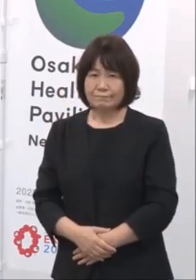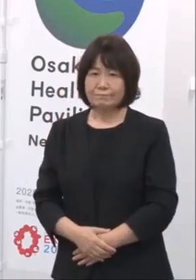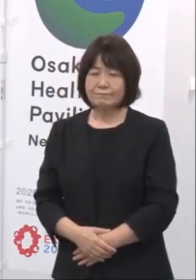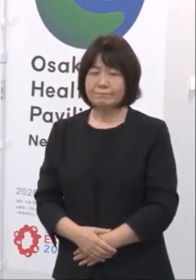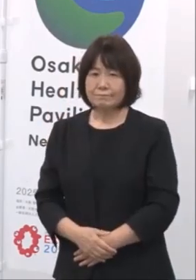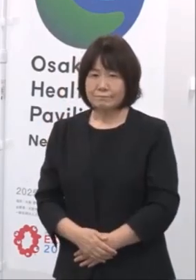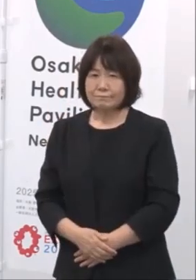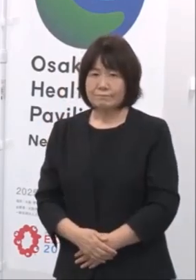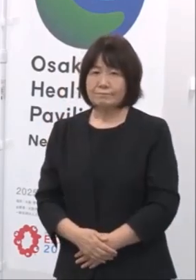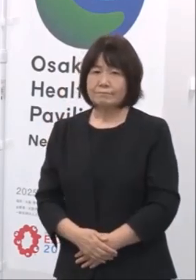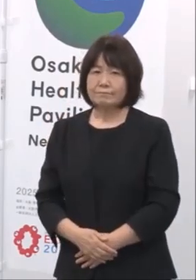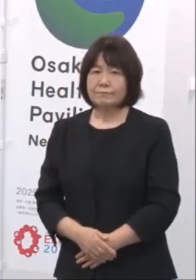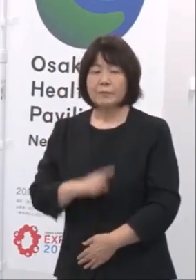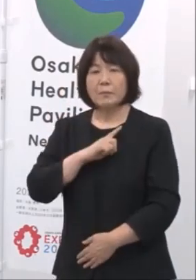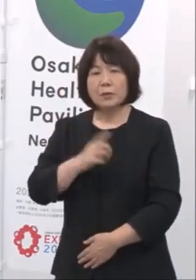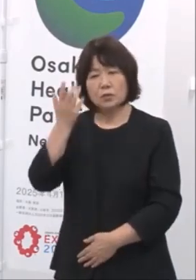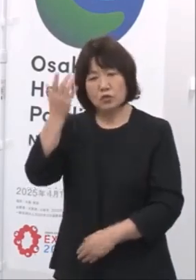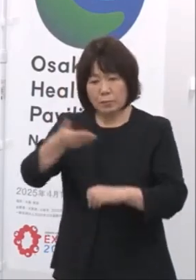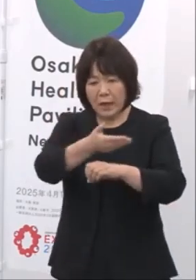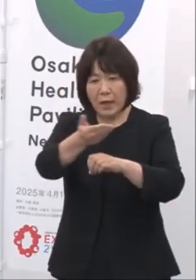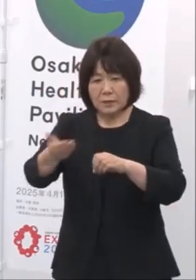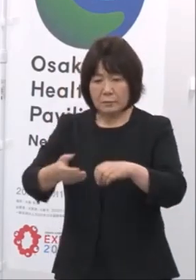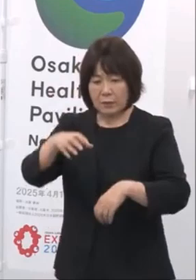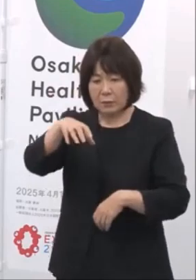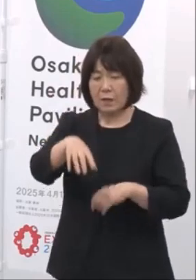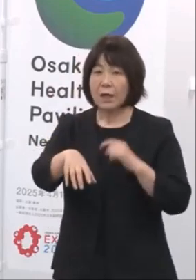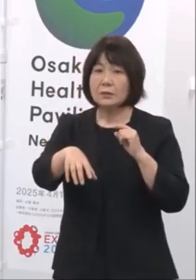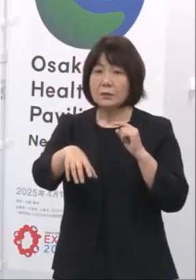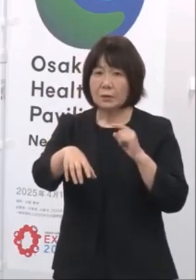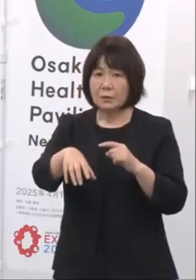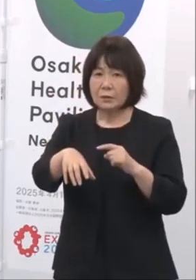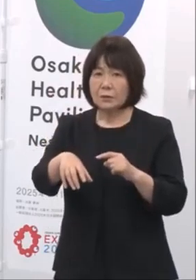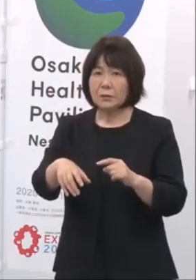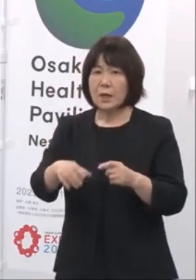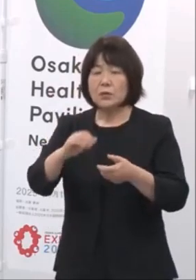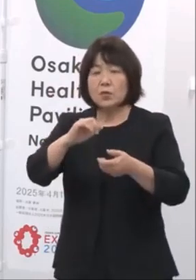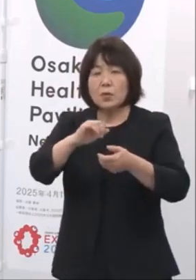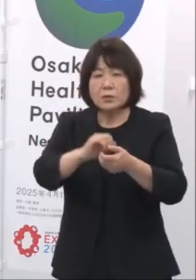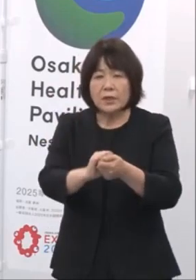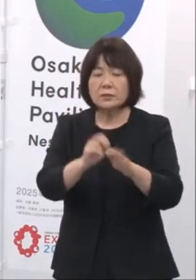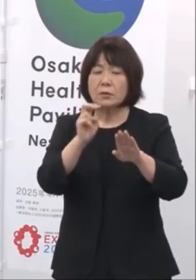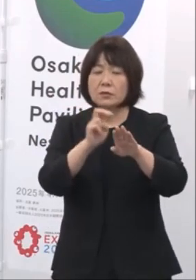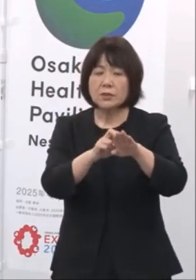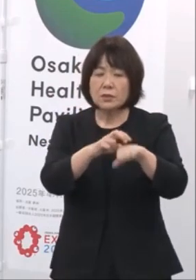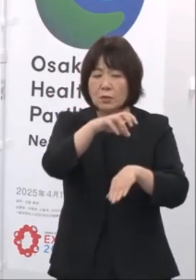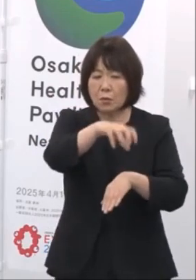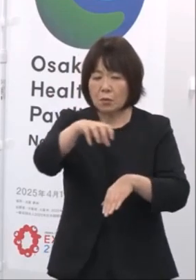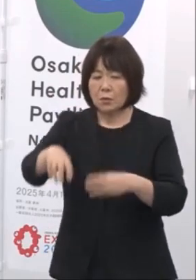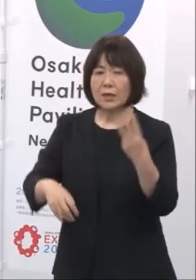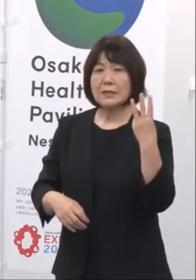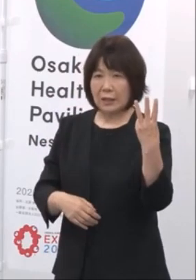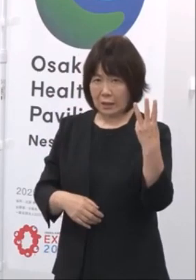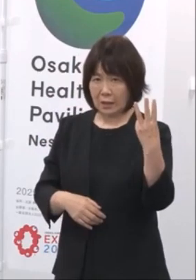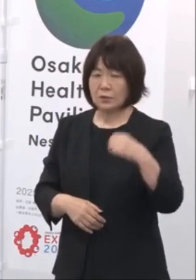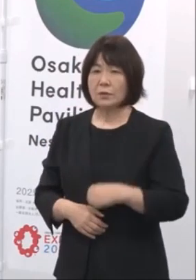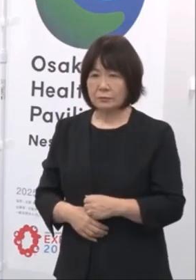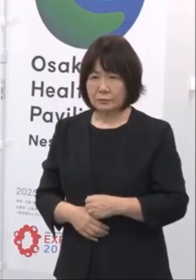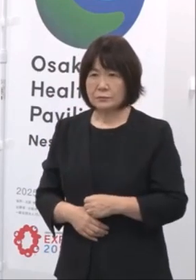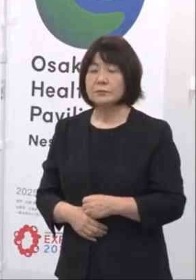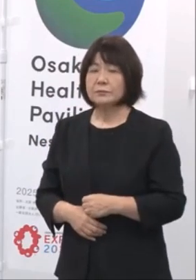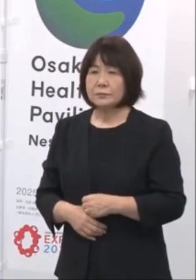まず夢洲の会場内には常設の3カ所の診療所がありますし、それから5カ